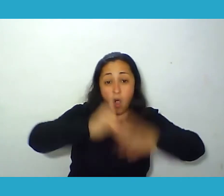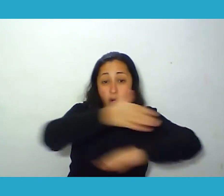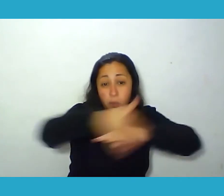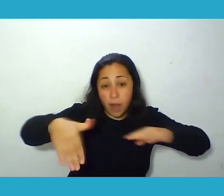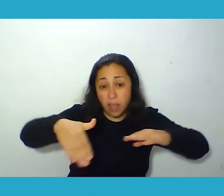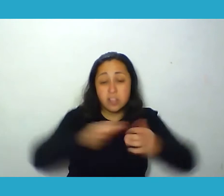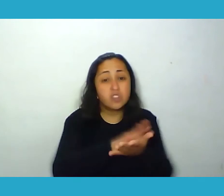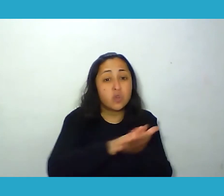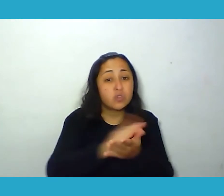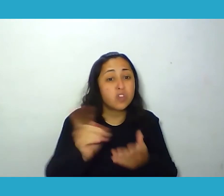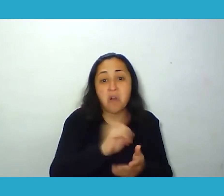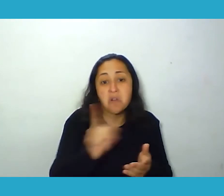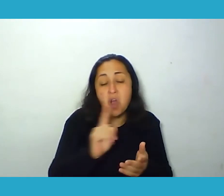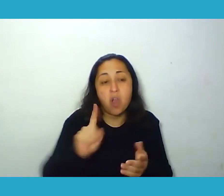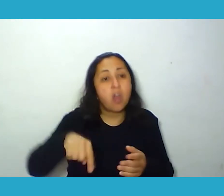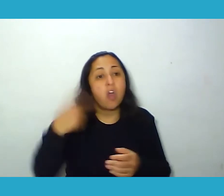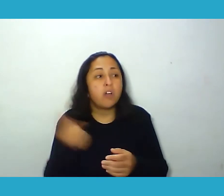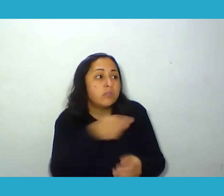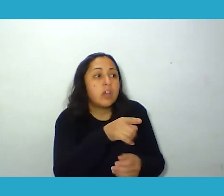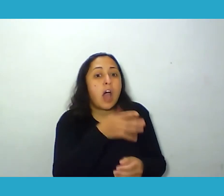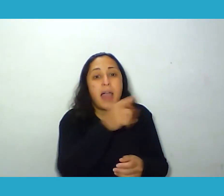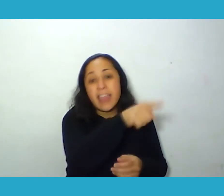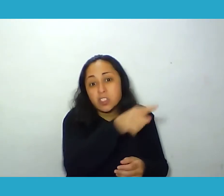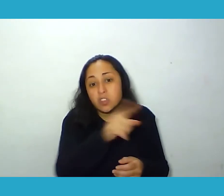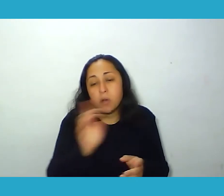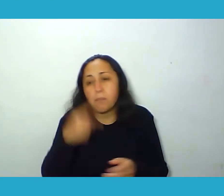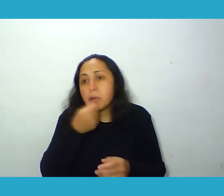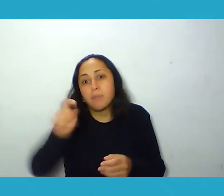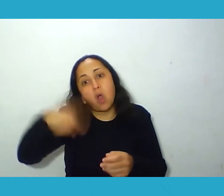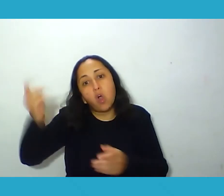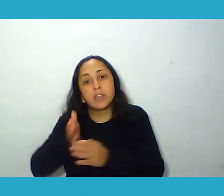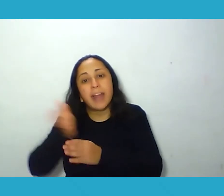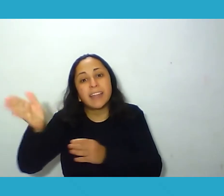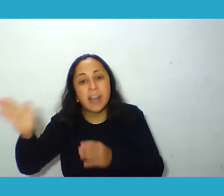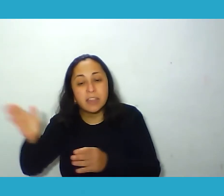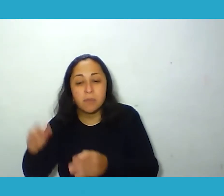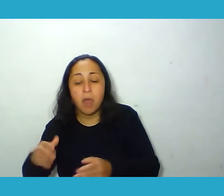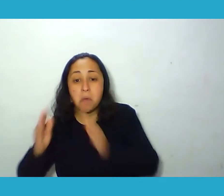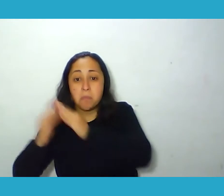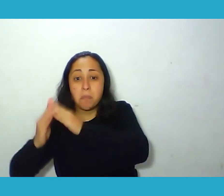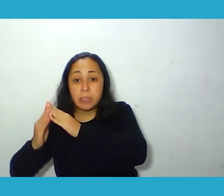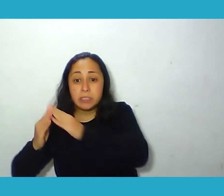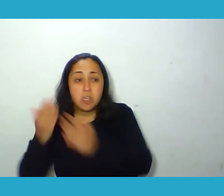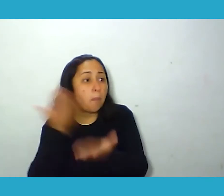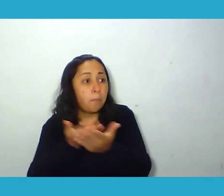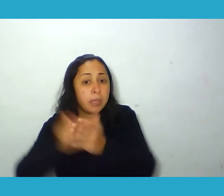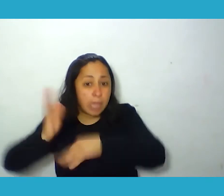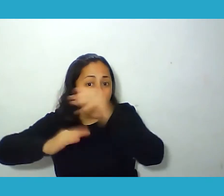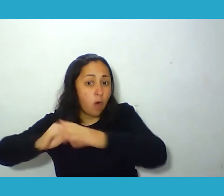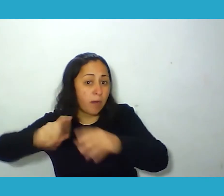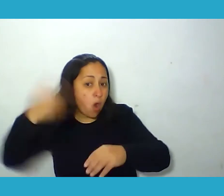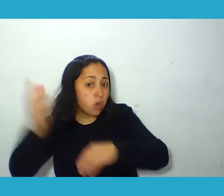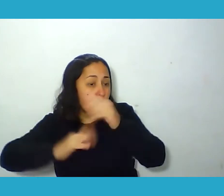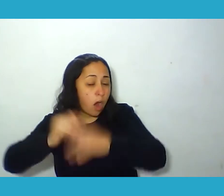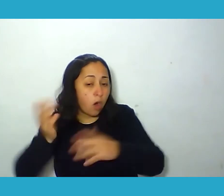del tránsito, existiendo soluciones alternativas para ello, tales como la construcción de obra exigida por los vecinos por años, por